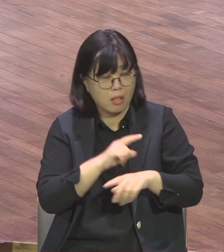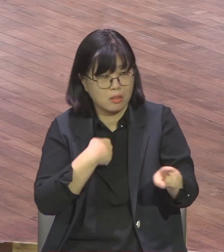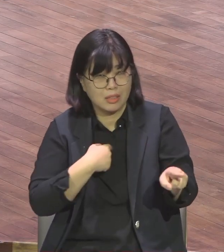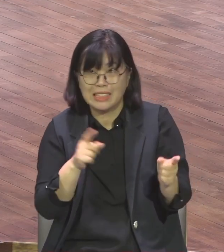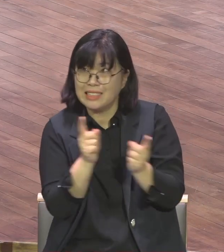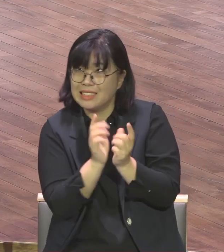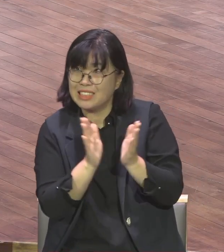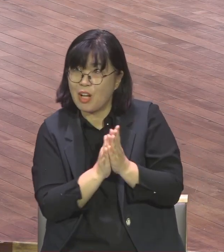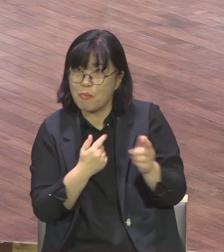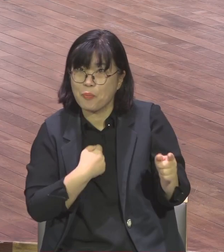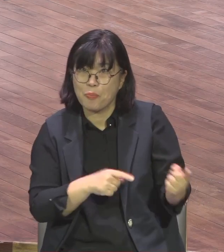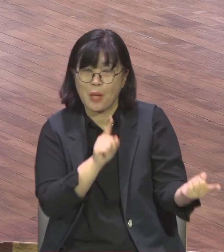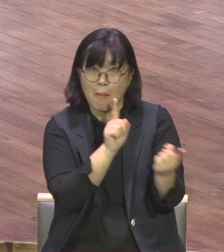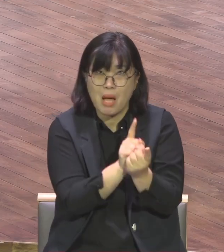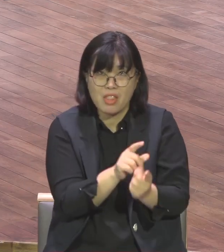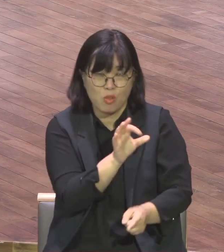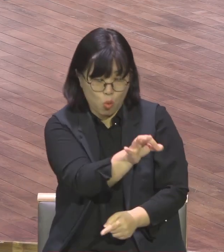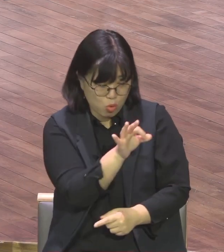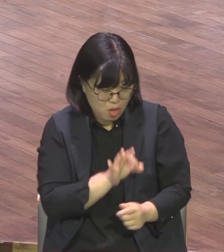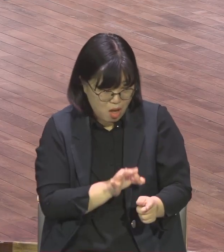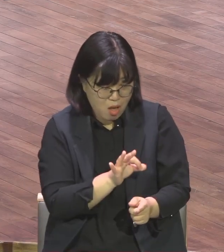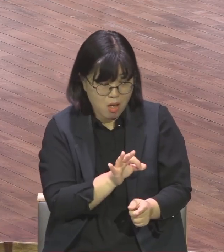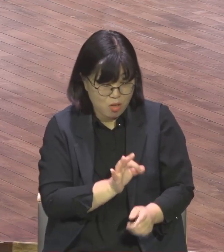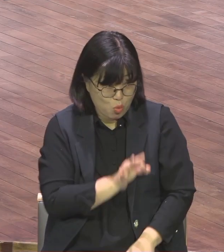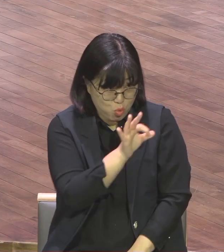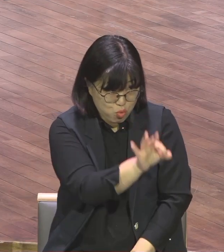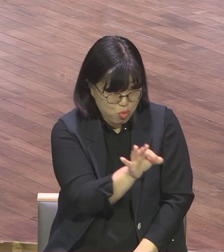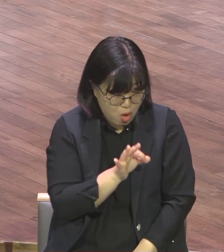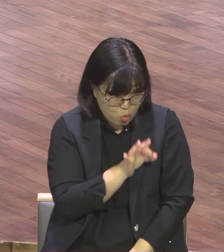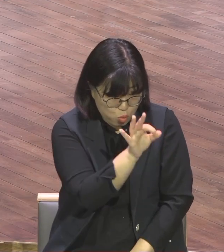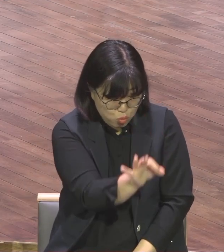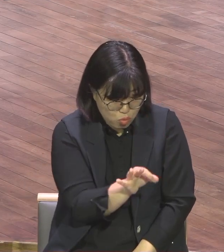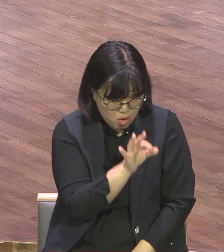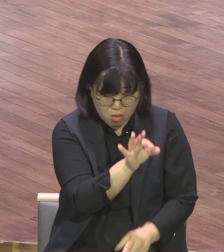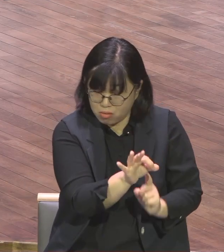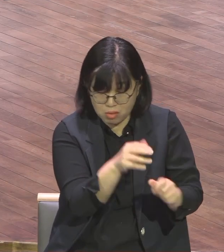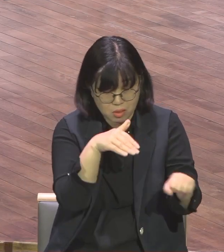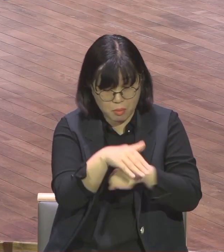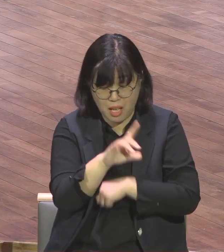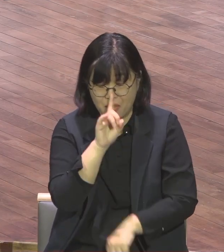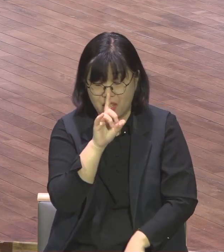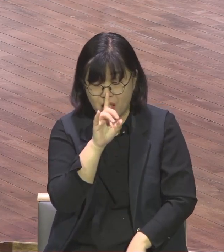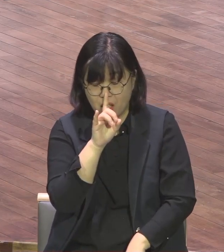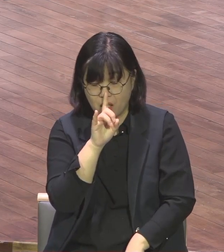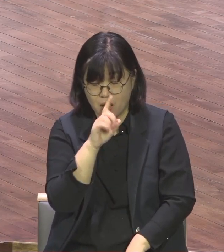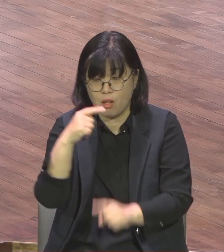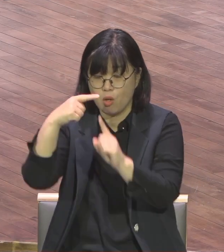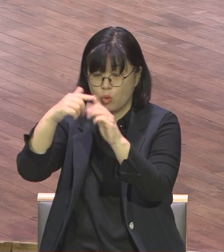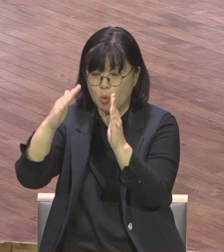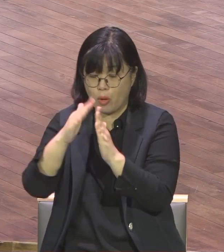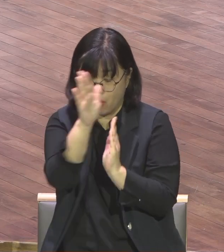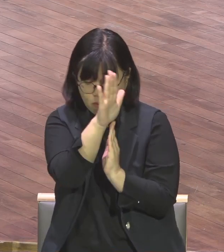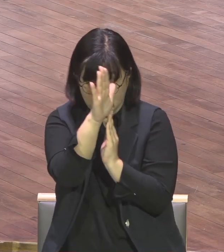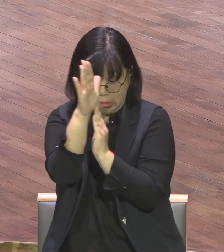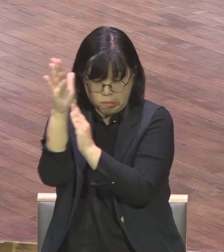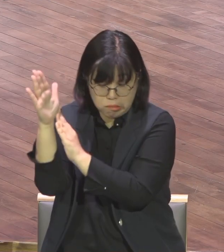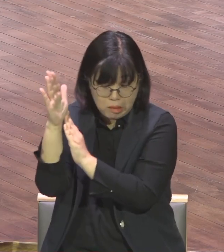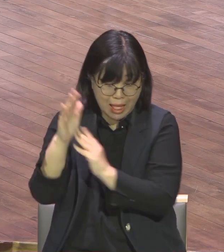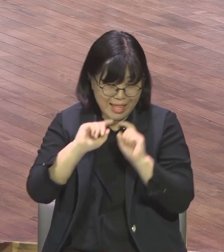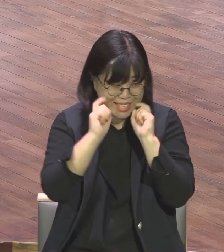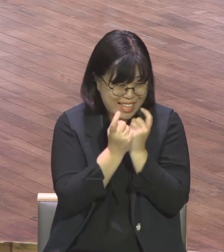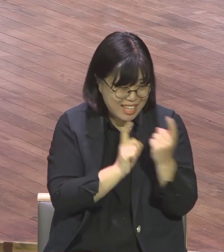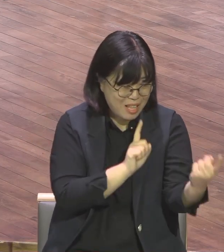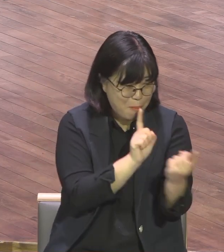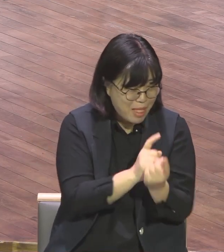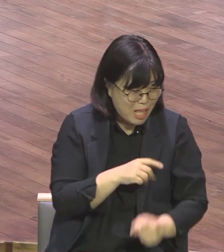선교비를 좀 달라 하는 사람도 있대. 선교사가 교회사 주고 있는데 그걸 개인적으로 그럼 그 말하면 그 괴로운 거